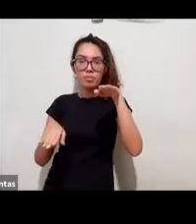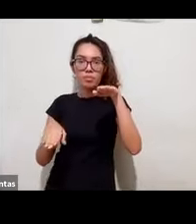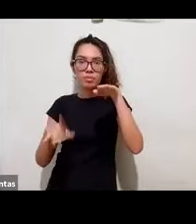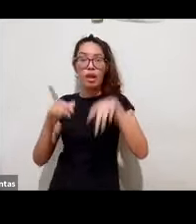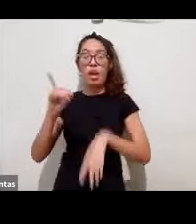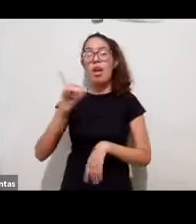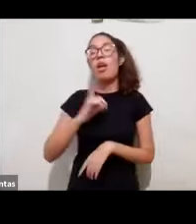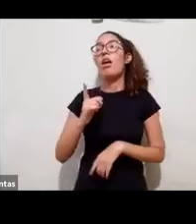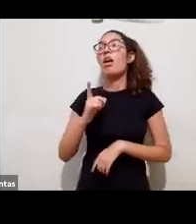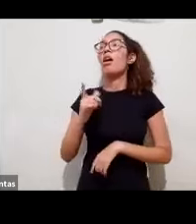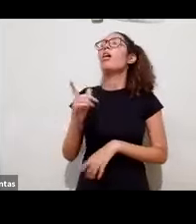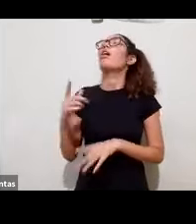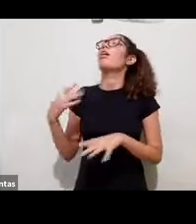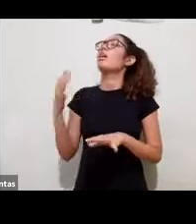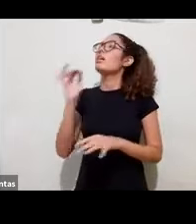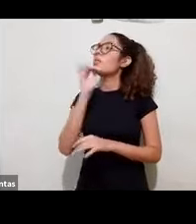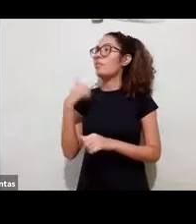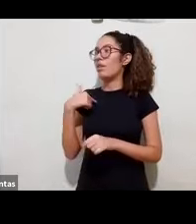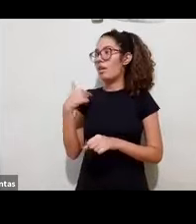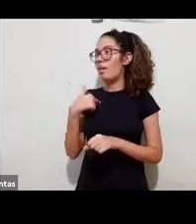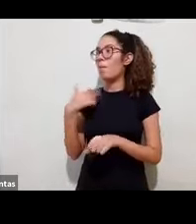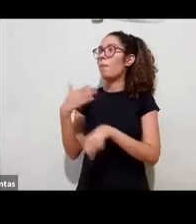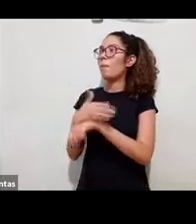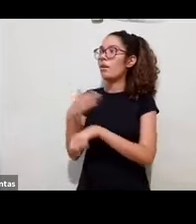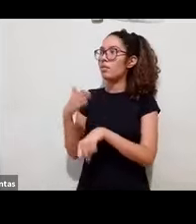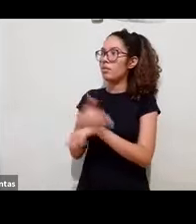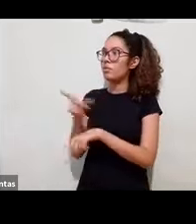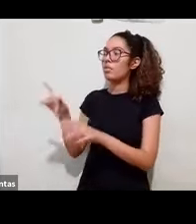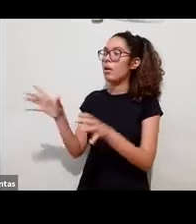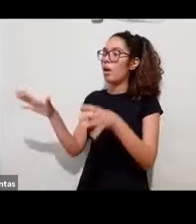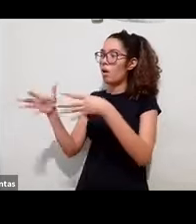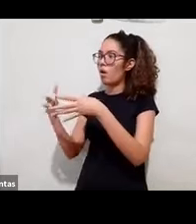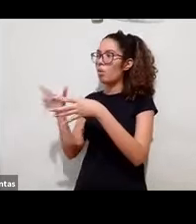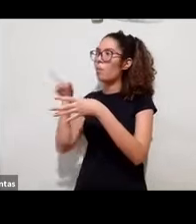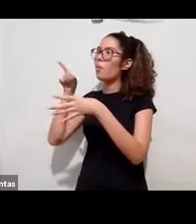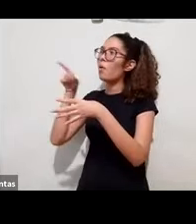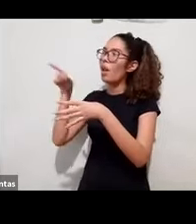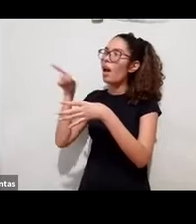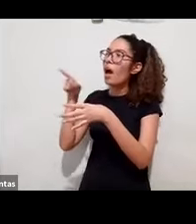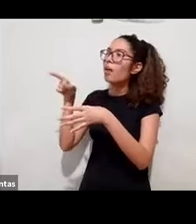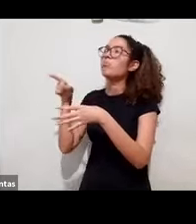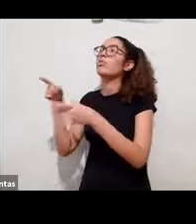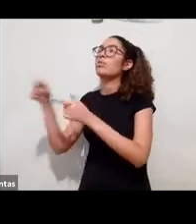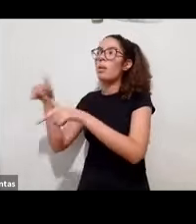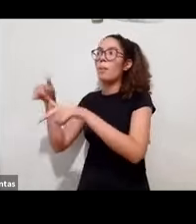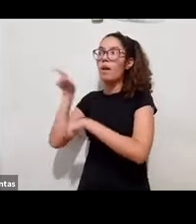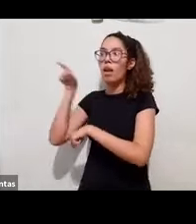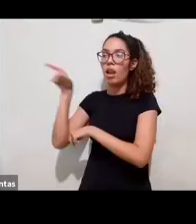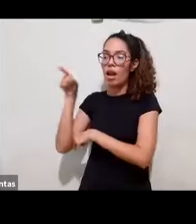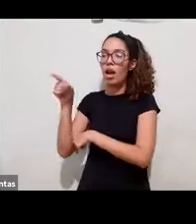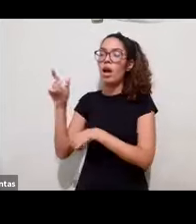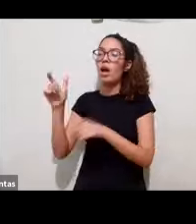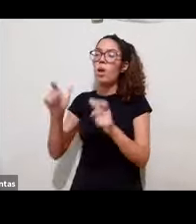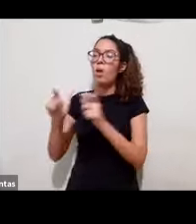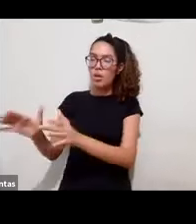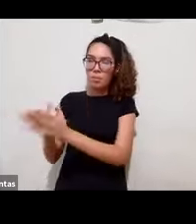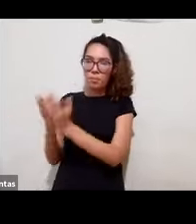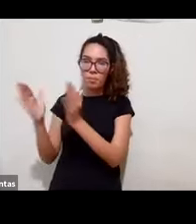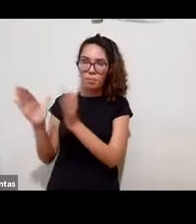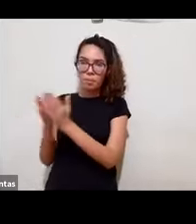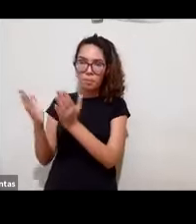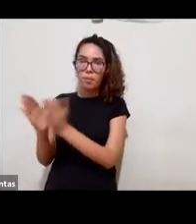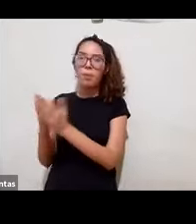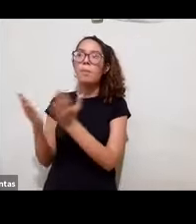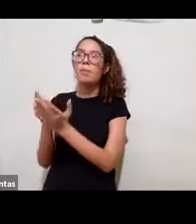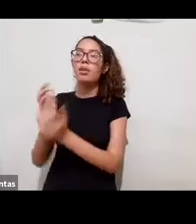parte, de um coletivo que eu faço parte, a gente estava na atividade lá na periferia daqui de Fortaleza, ali no Planalto do Ayrton